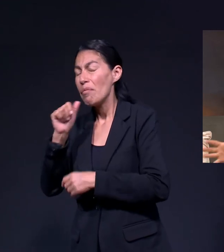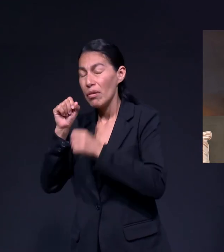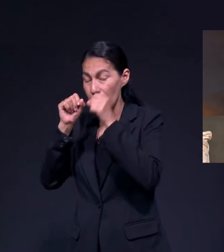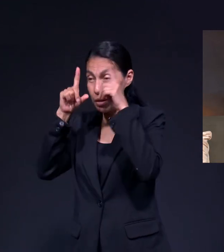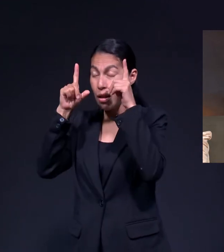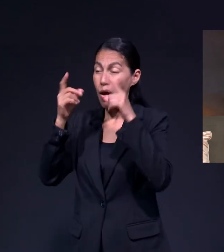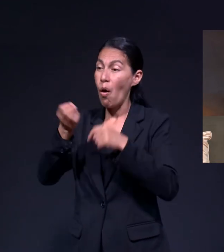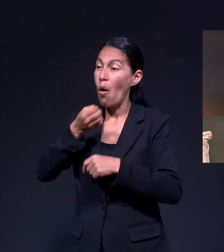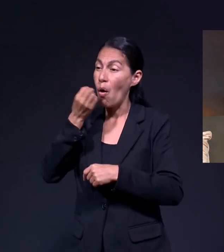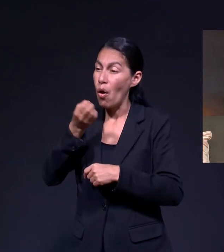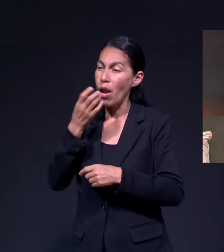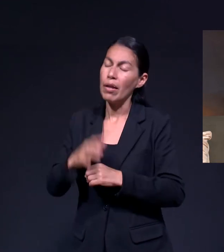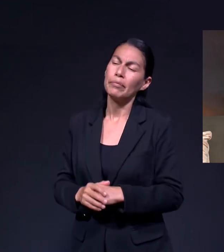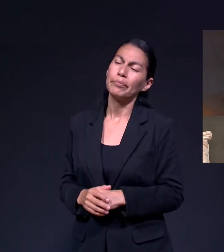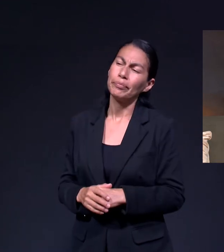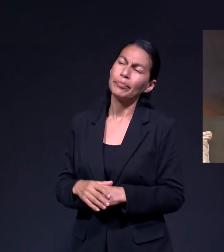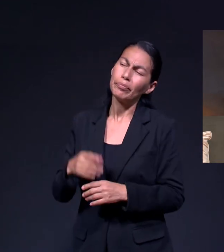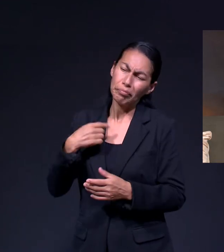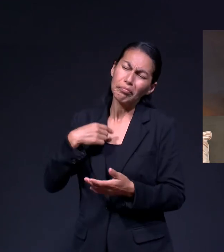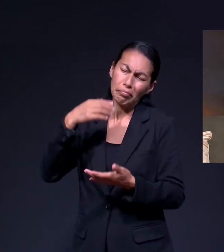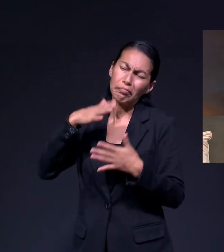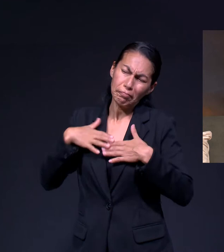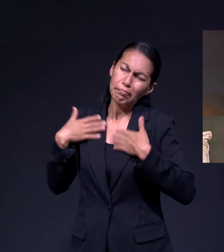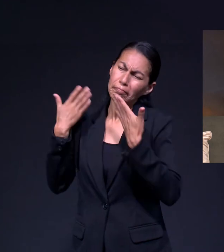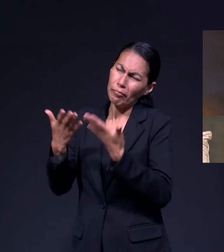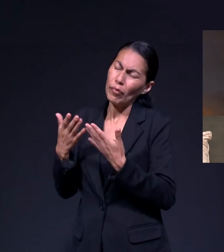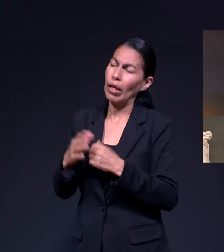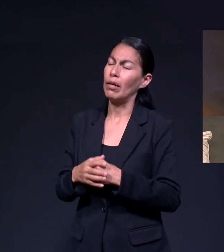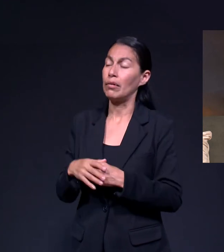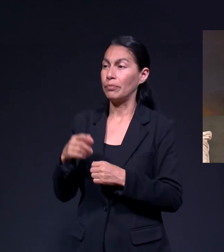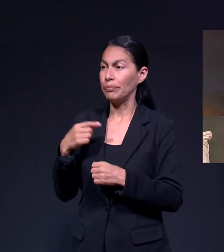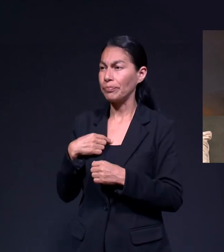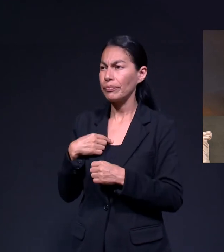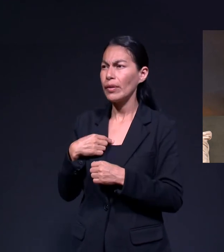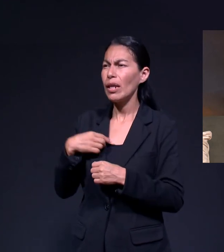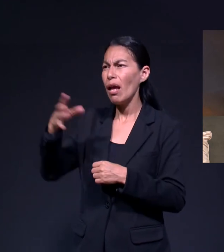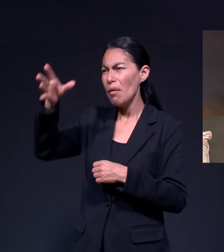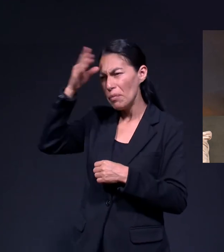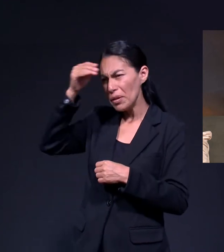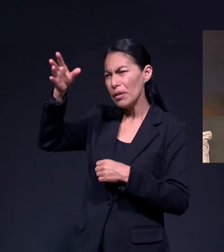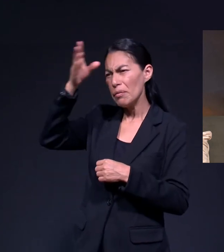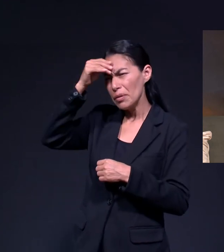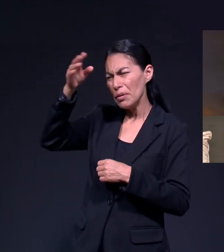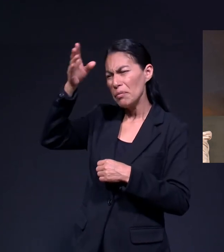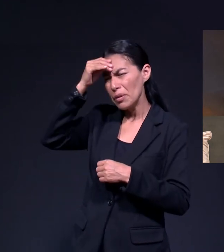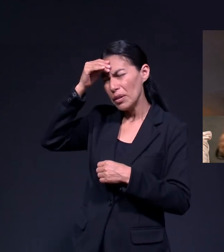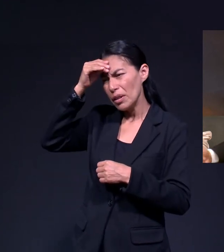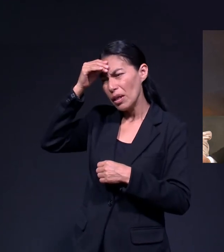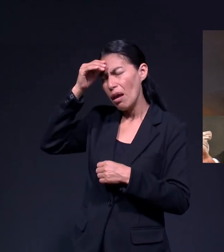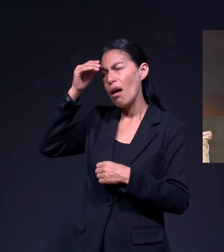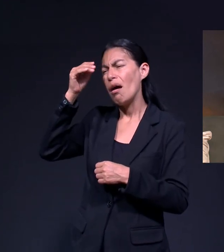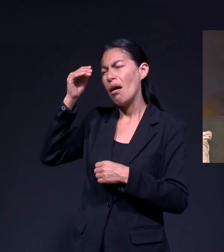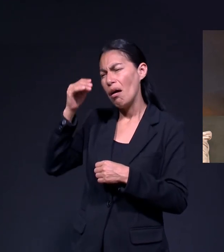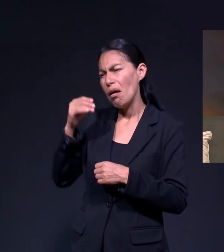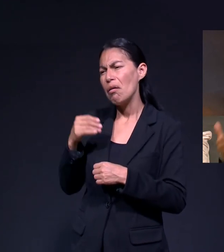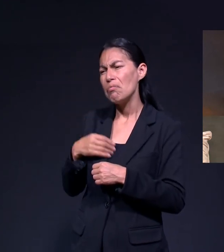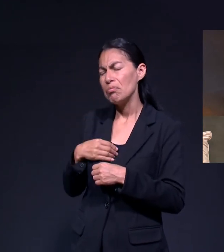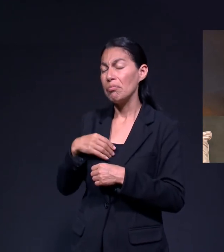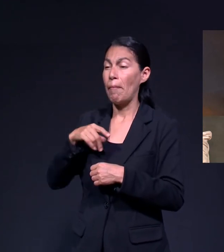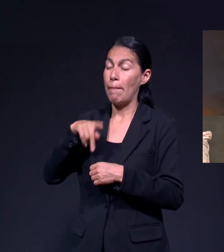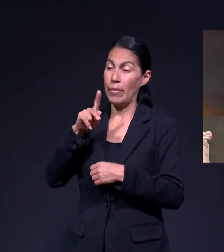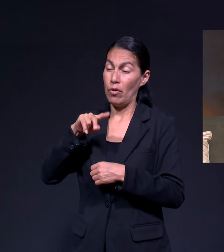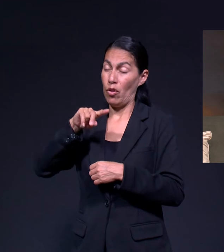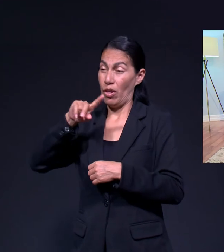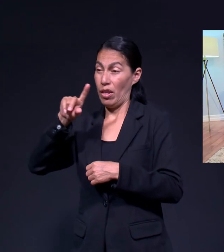crecí con esa idea verdad de que dios escucha nuestras oraciones y ya después por cuando lo empecé a